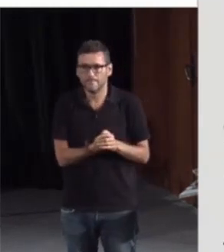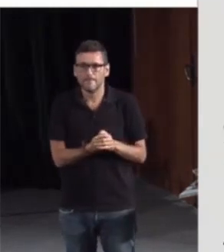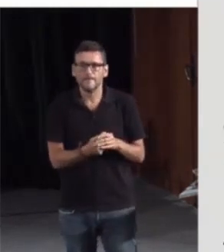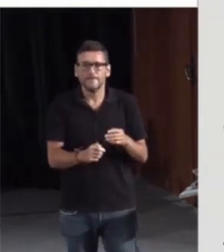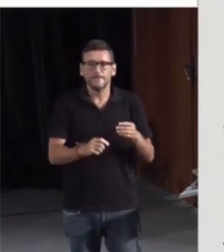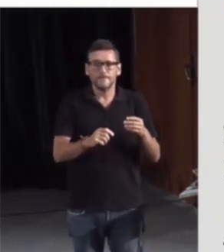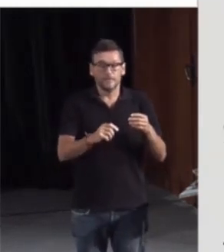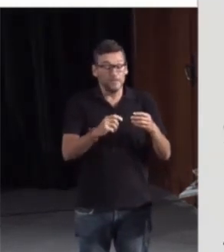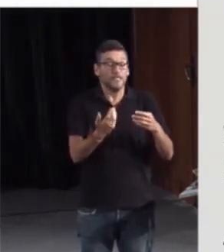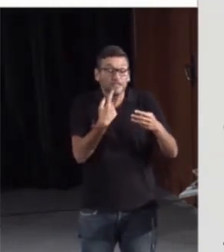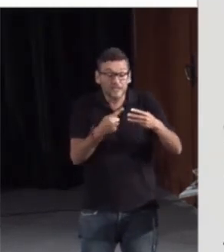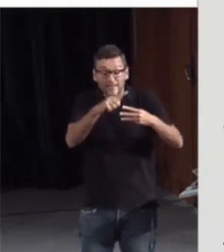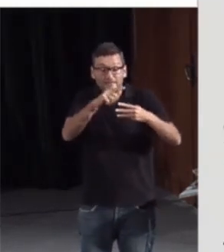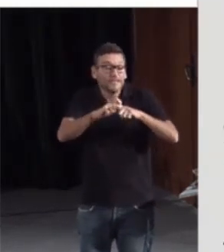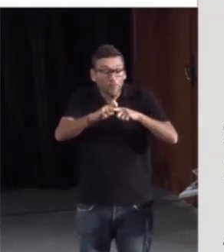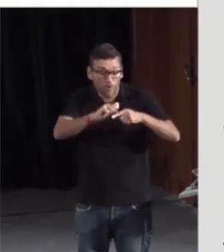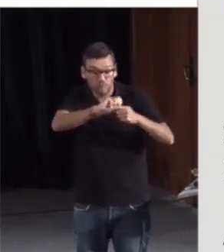el modo verbal, etc.